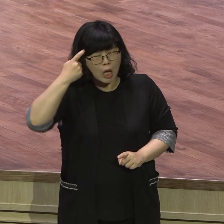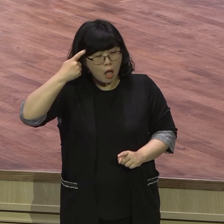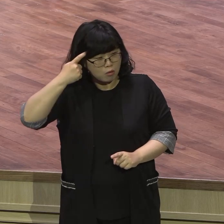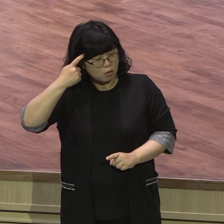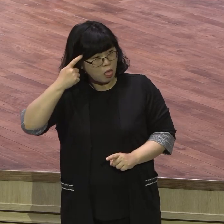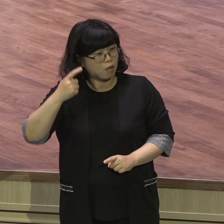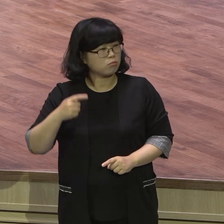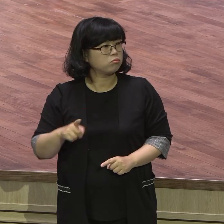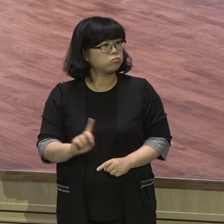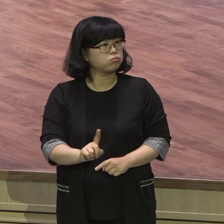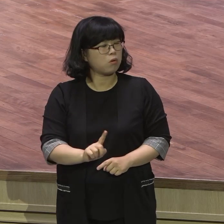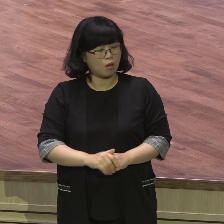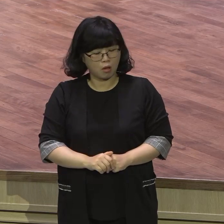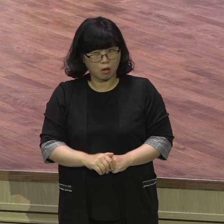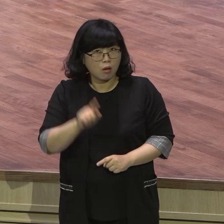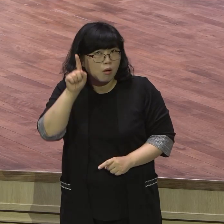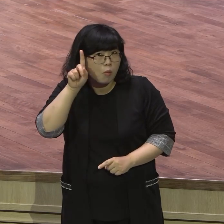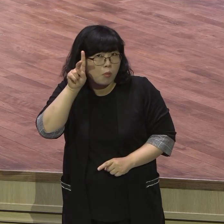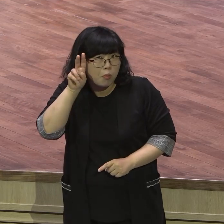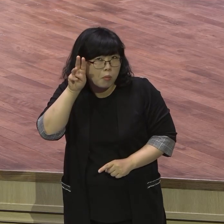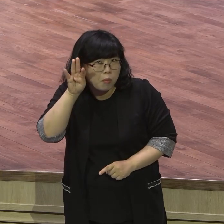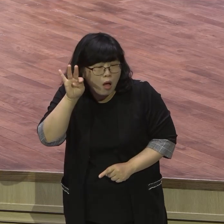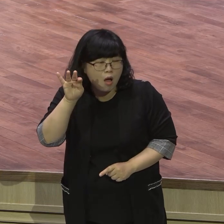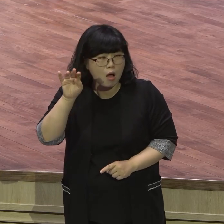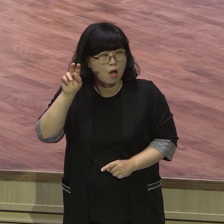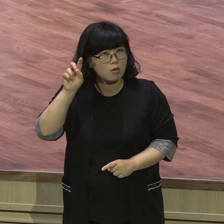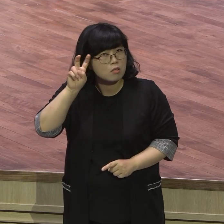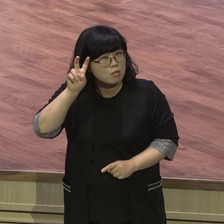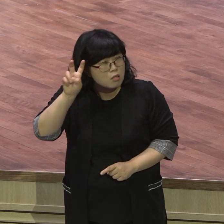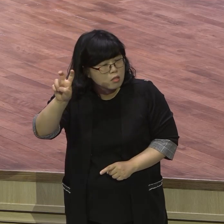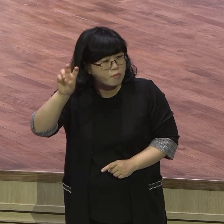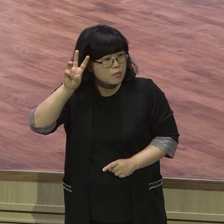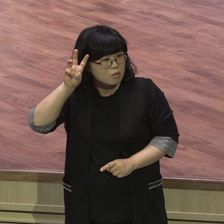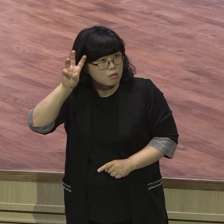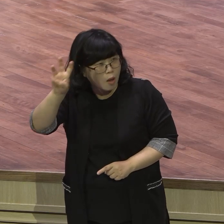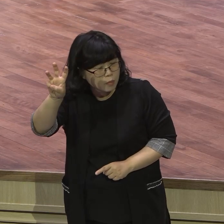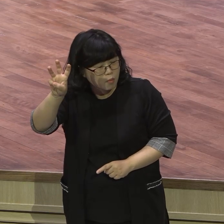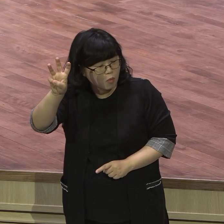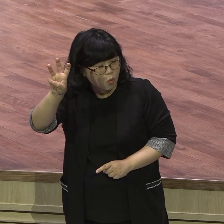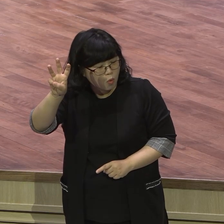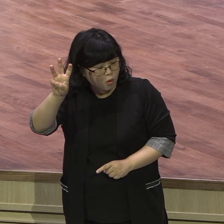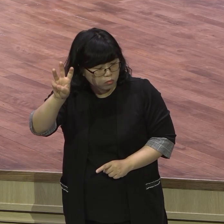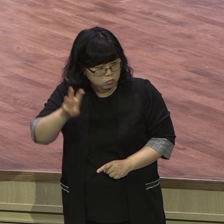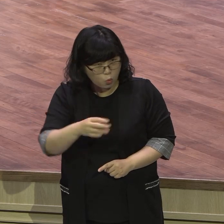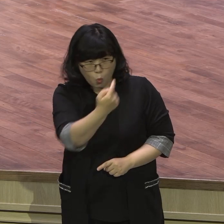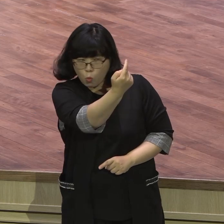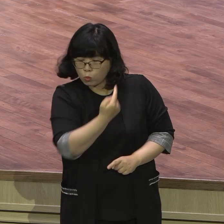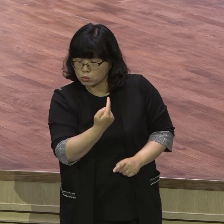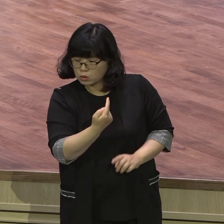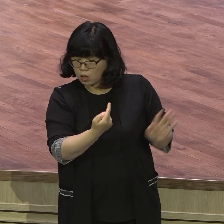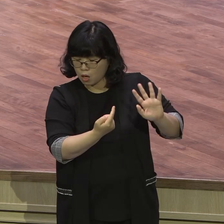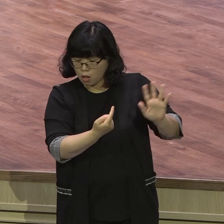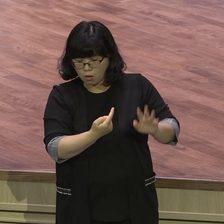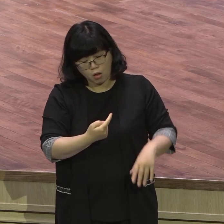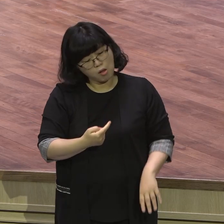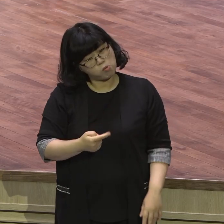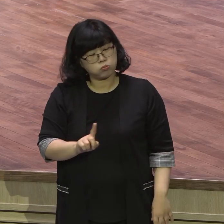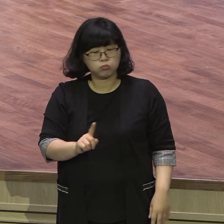이것도 모세가 자기가 일부러 간 게 아니에요. 하나님 오늘 오라고 했어요. 하나님이 오라고